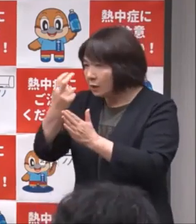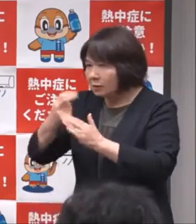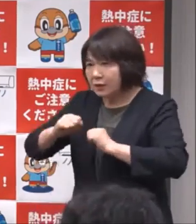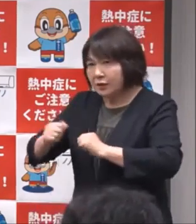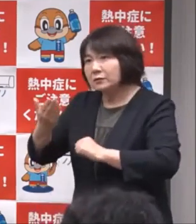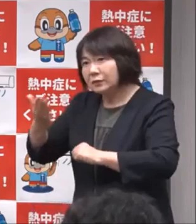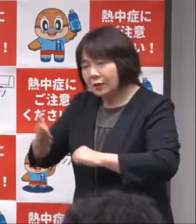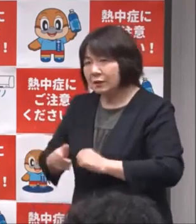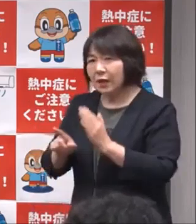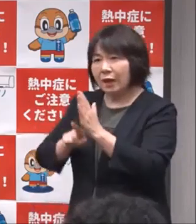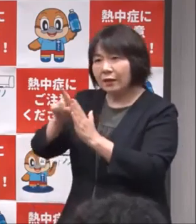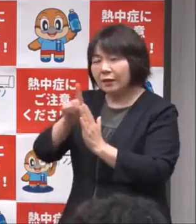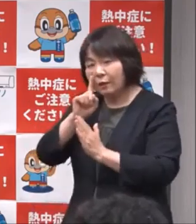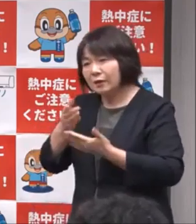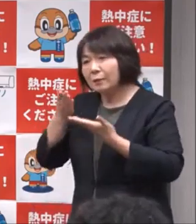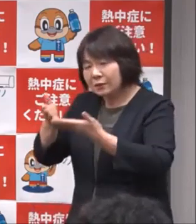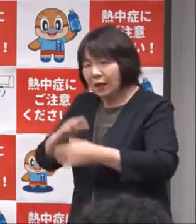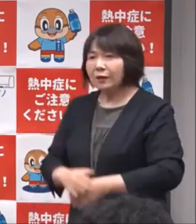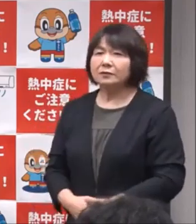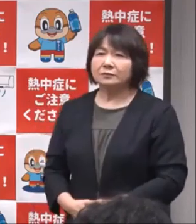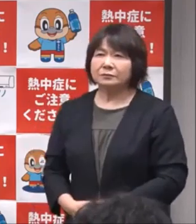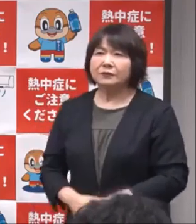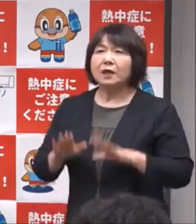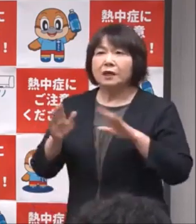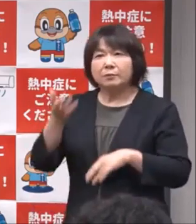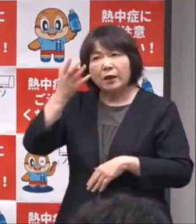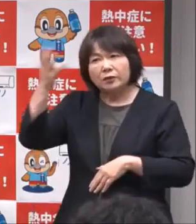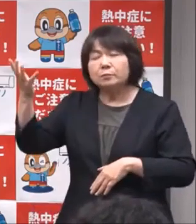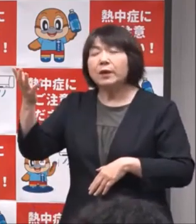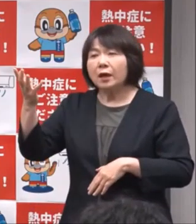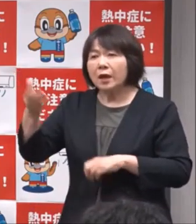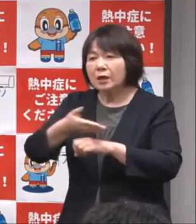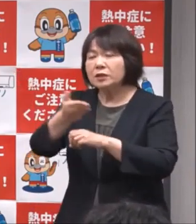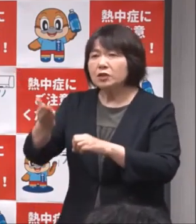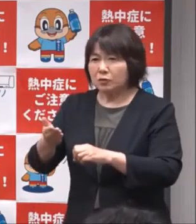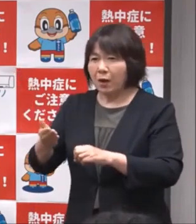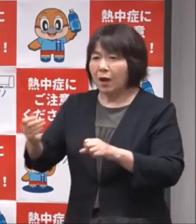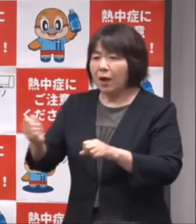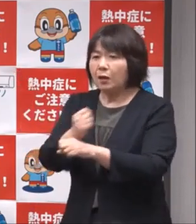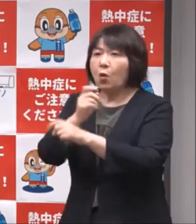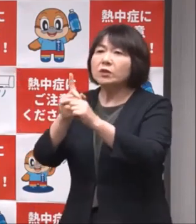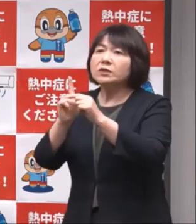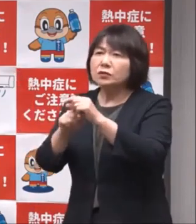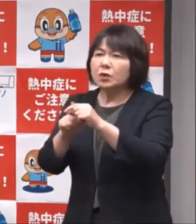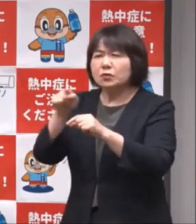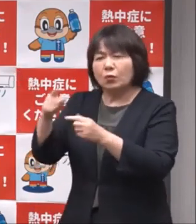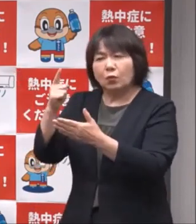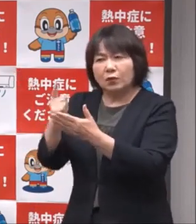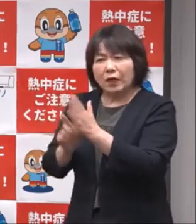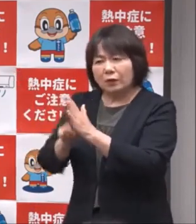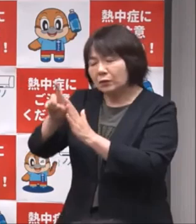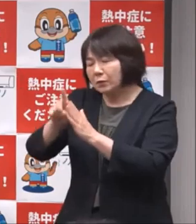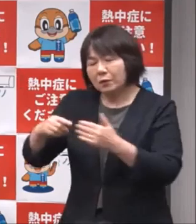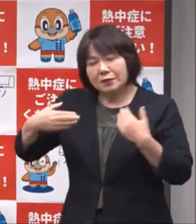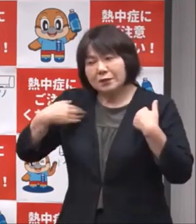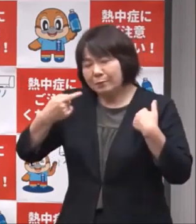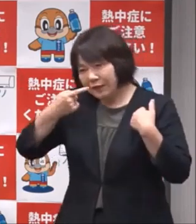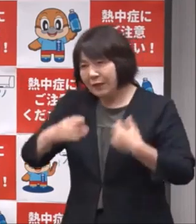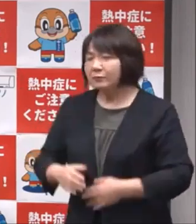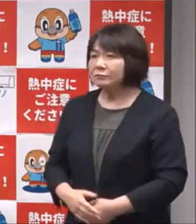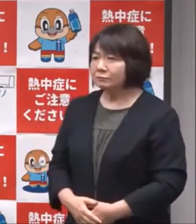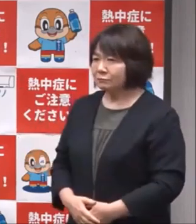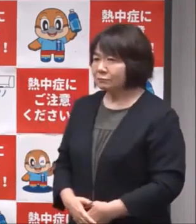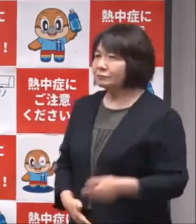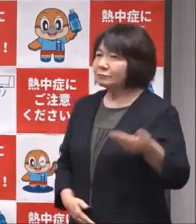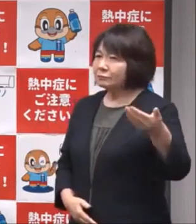のデータはご覧になってないんでしょうか。 今夢洲工事中ですから、今夢洲だけのこの気温というのは僕は承知していません。 で、あと